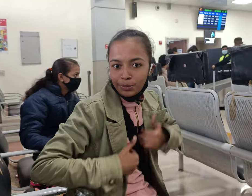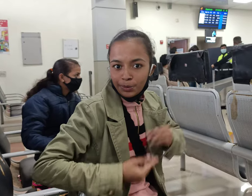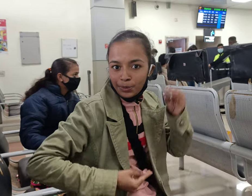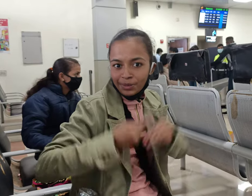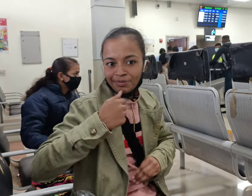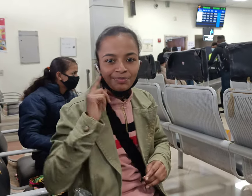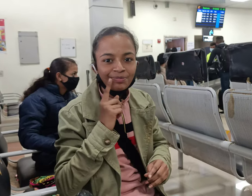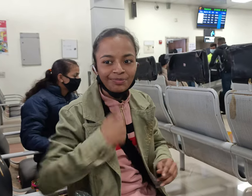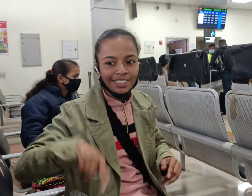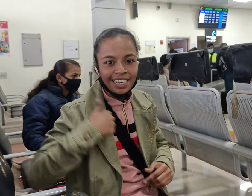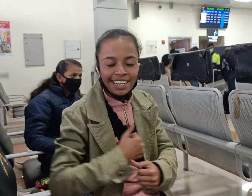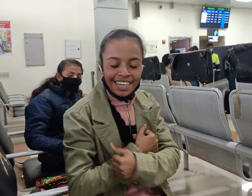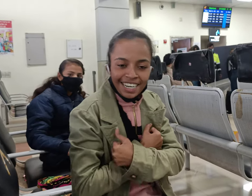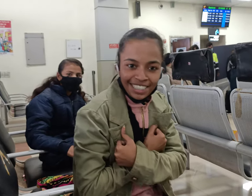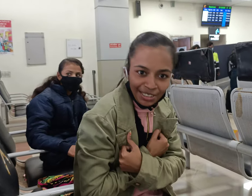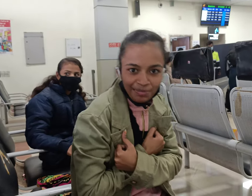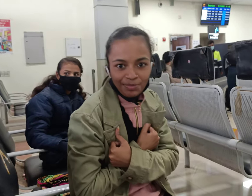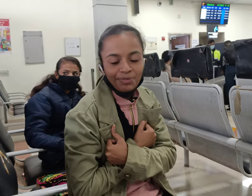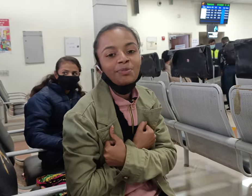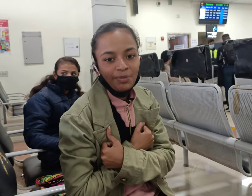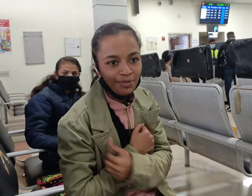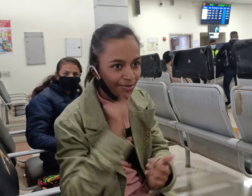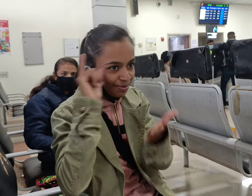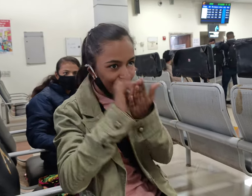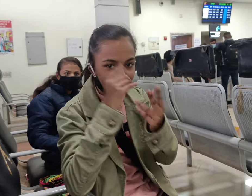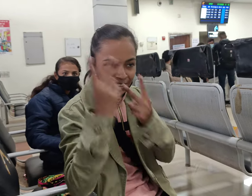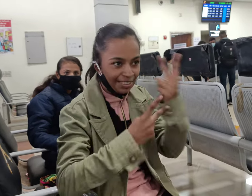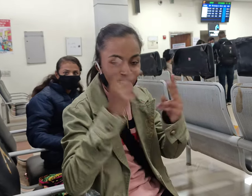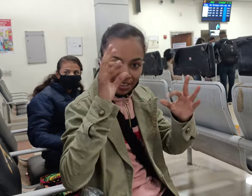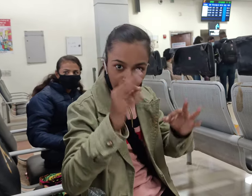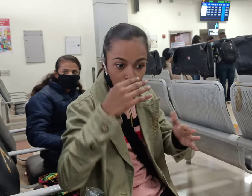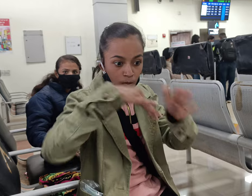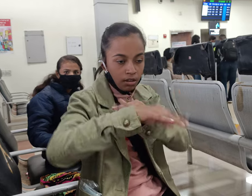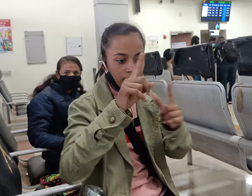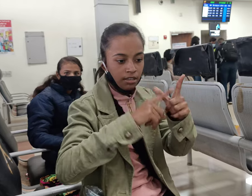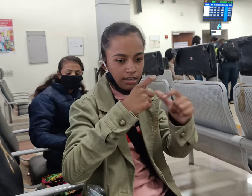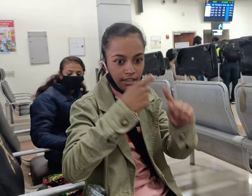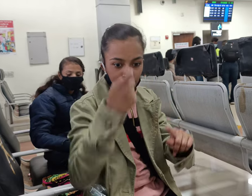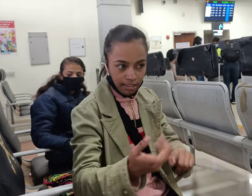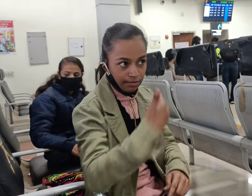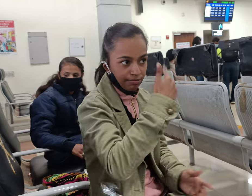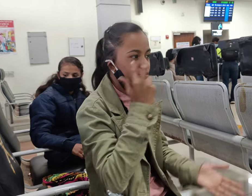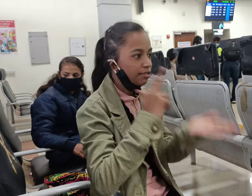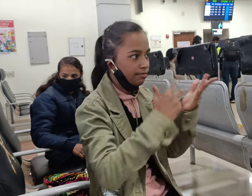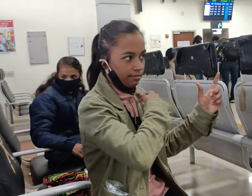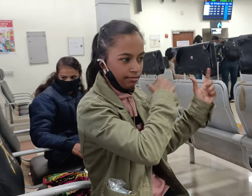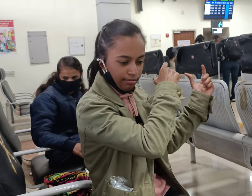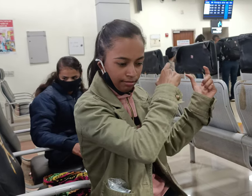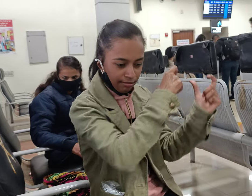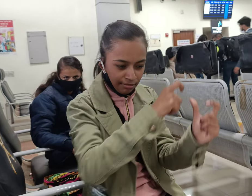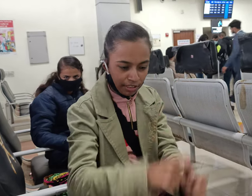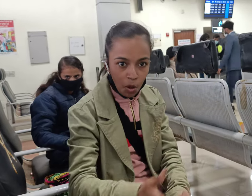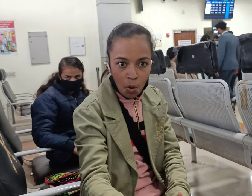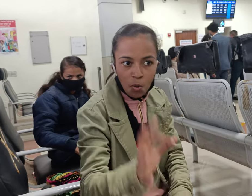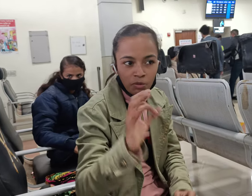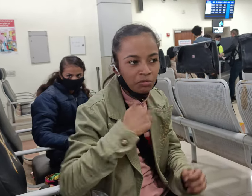बता नहीं सकती हूँ शब्दों में। इतना प्यार यहाँ पर मिला है हमको। हम इंदौर से